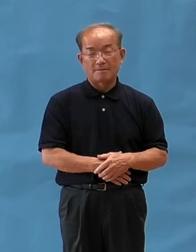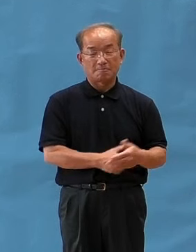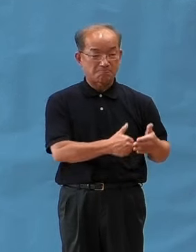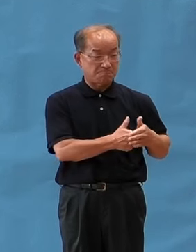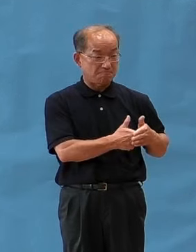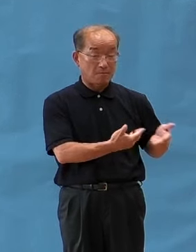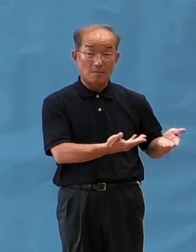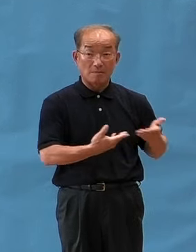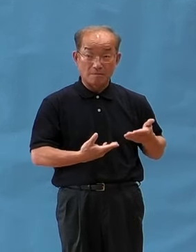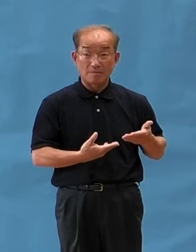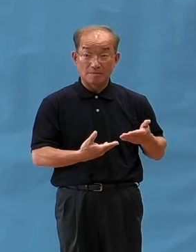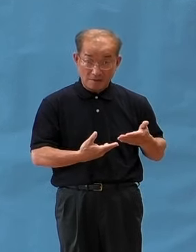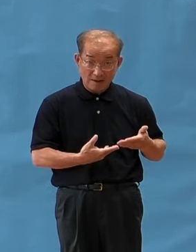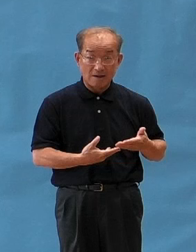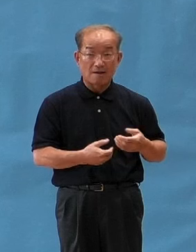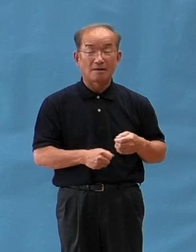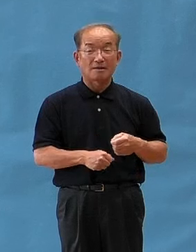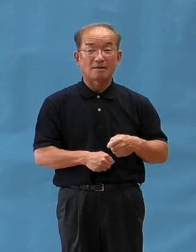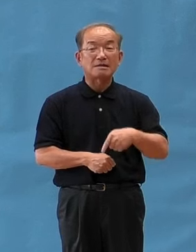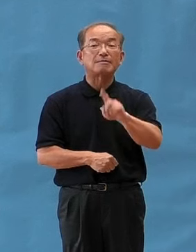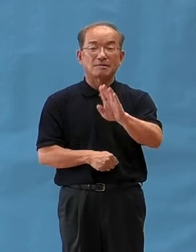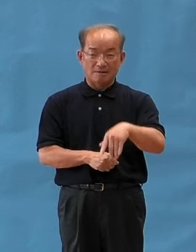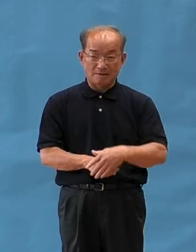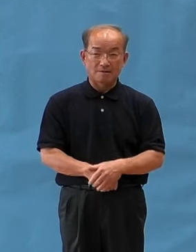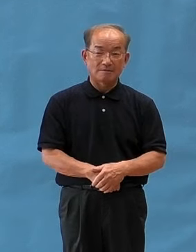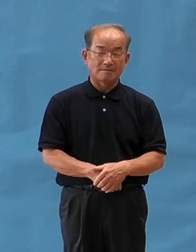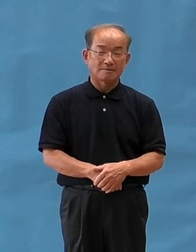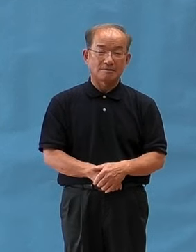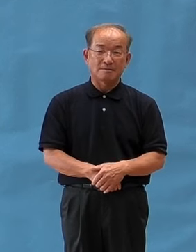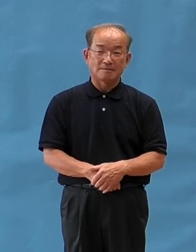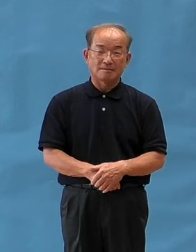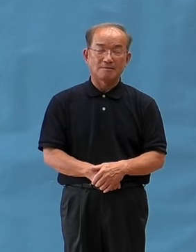仕事をしてもらってますから、やっぱりさすがにあまりに